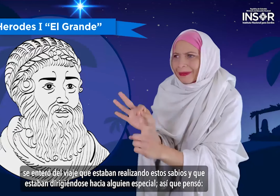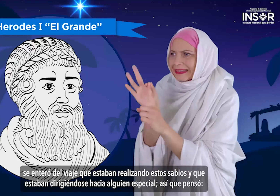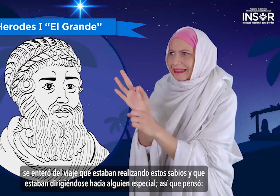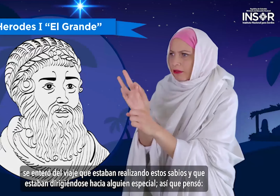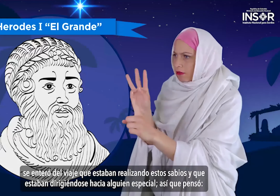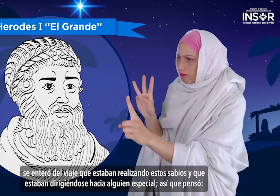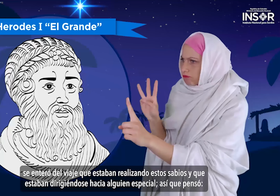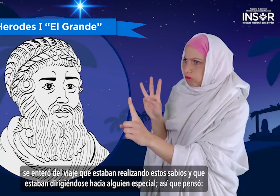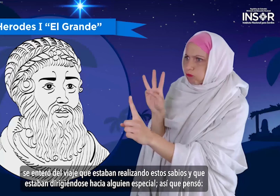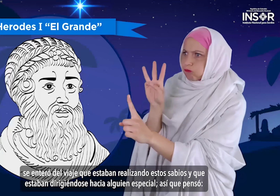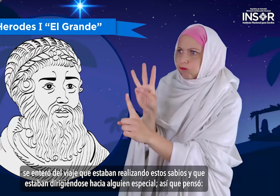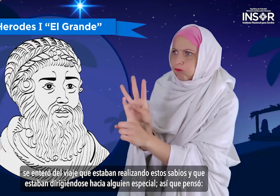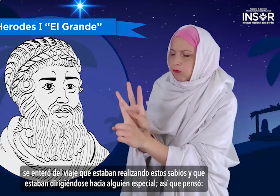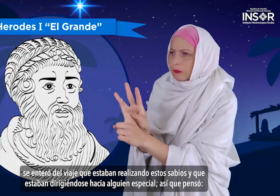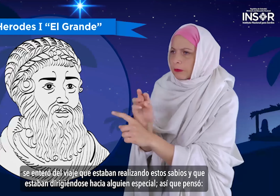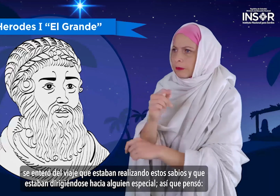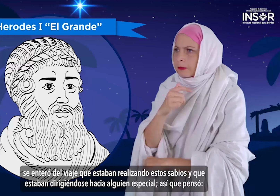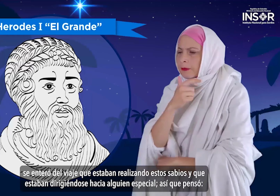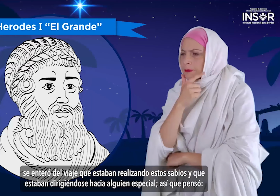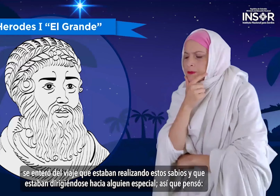especial. Así que pensó.